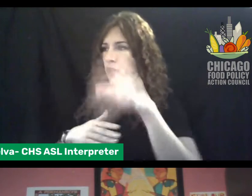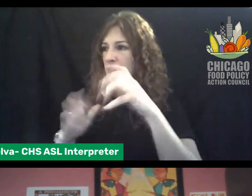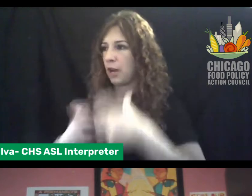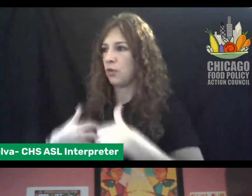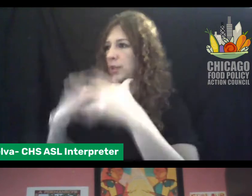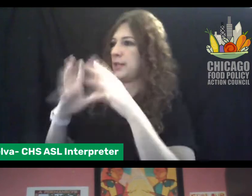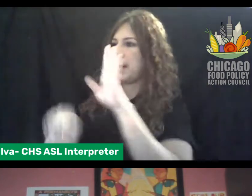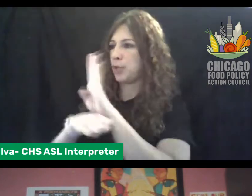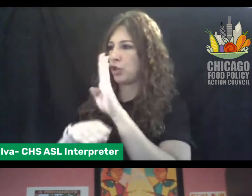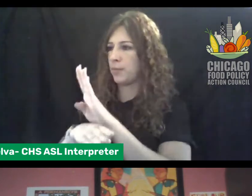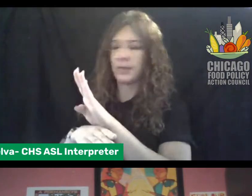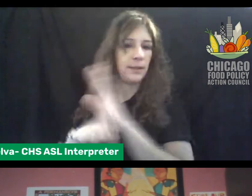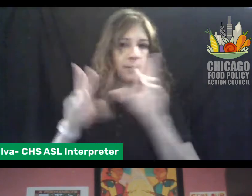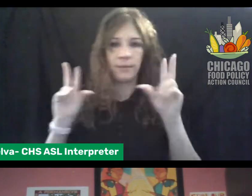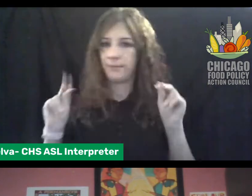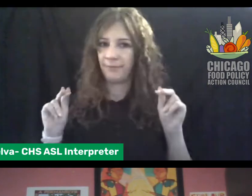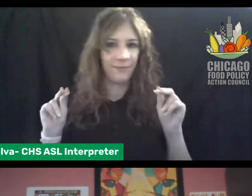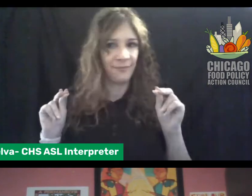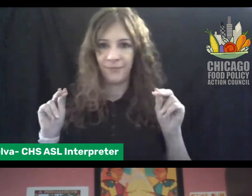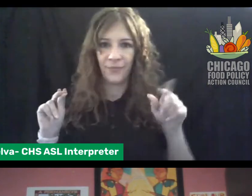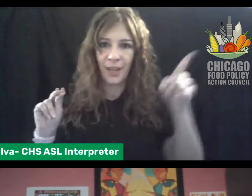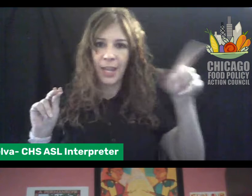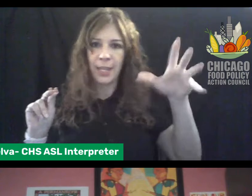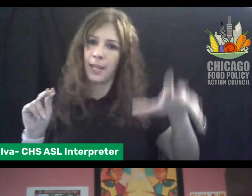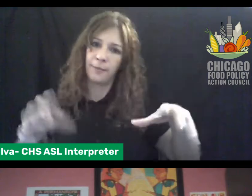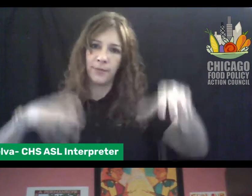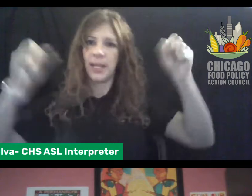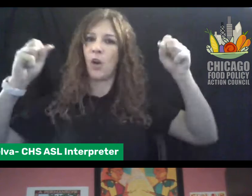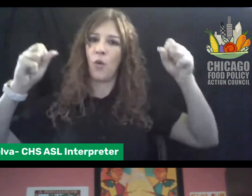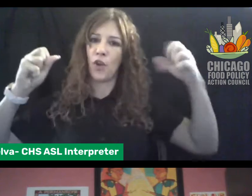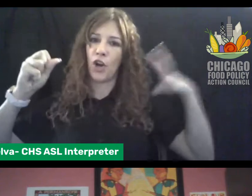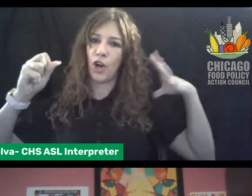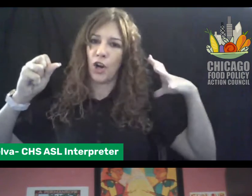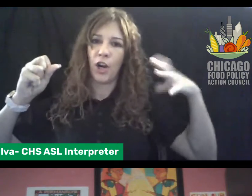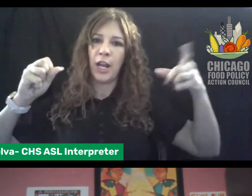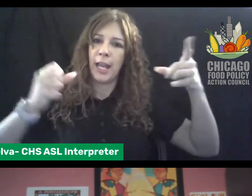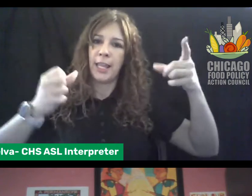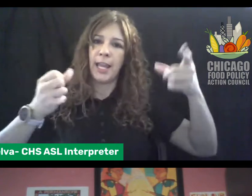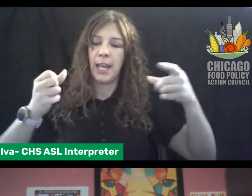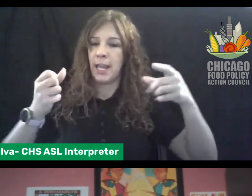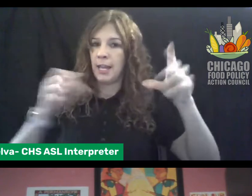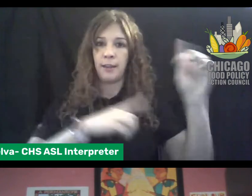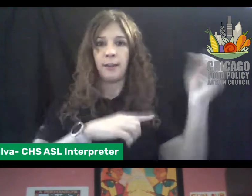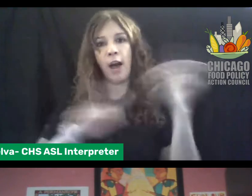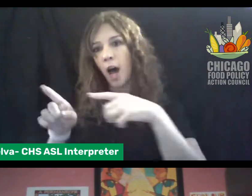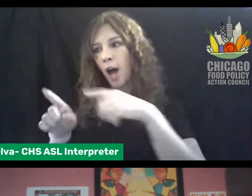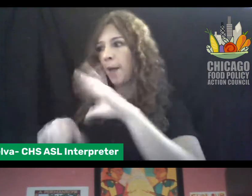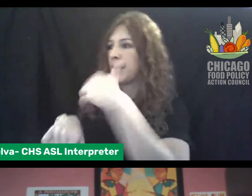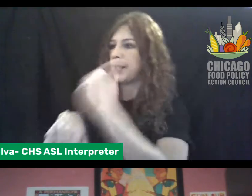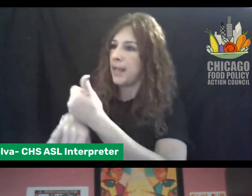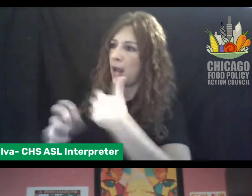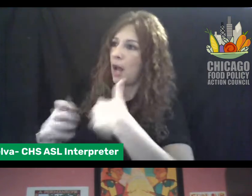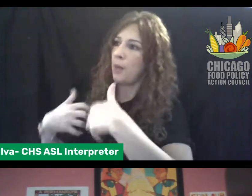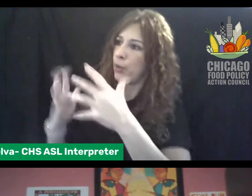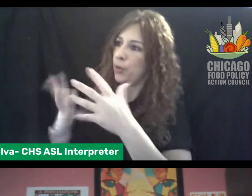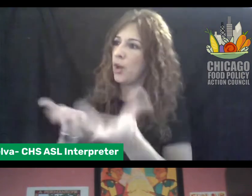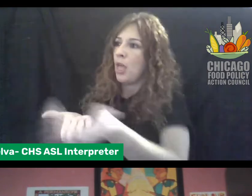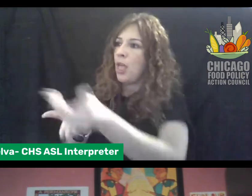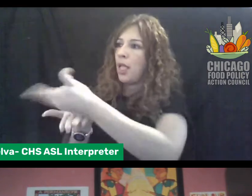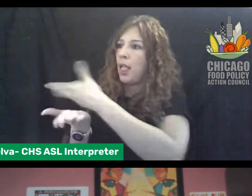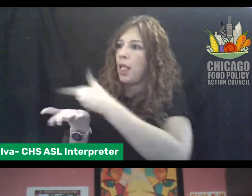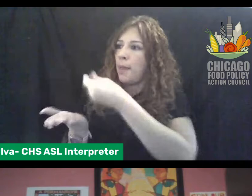Y toma el capital, la ganancia y se la lleva para su banco o para su casa,